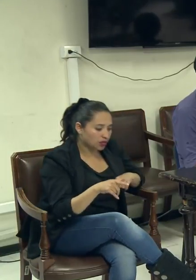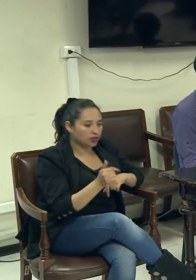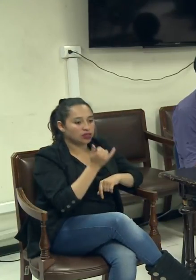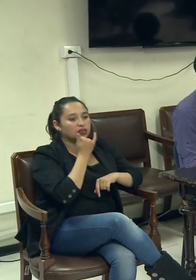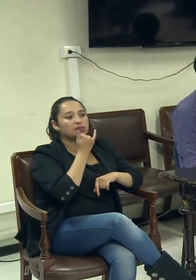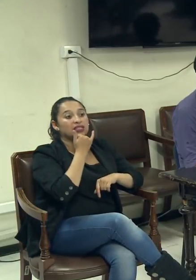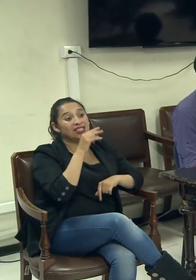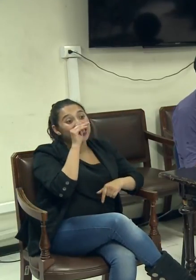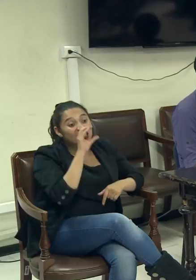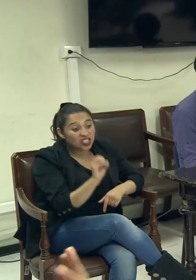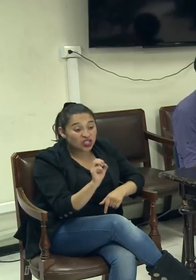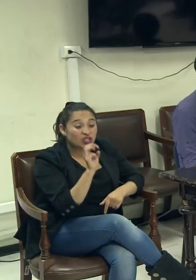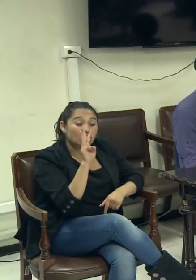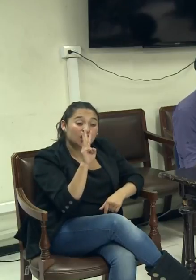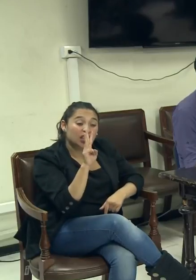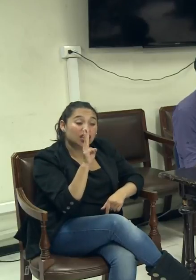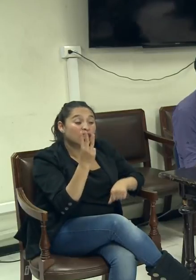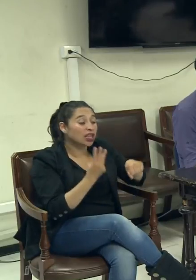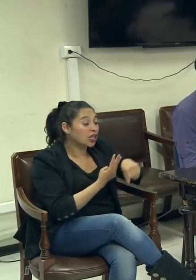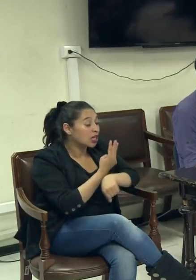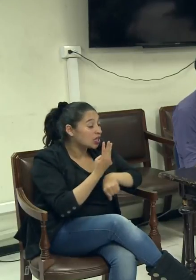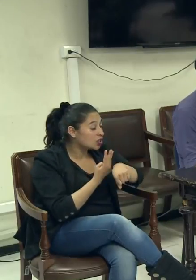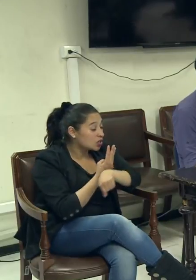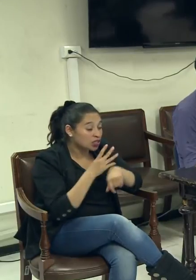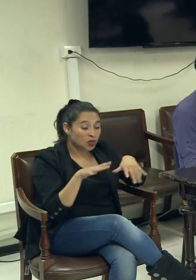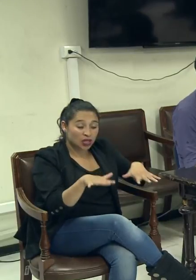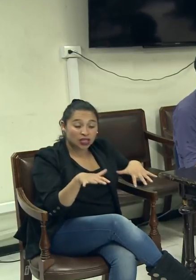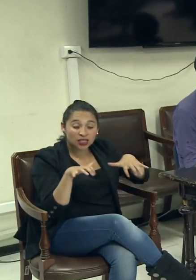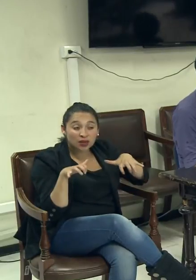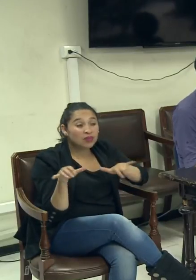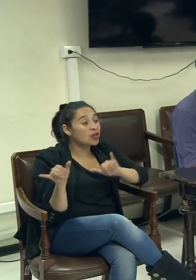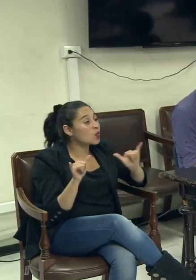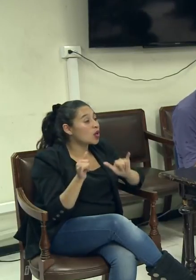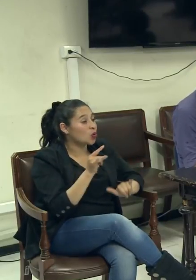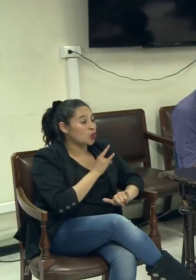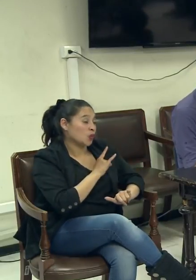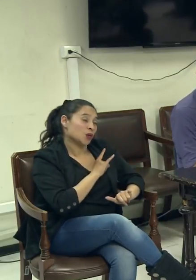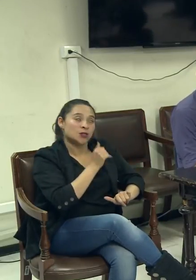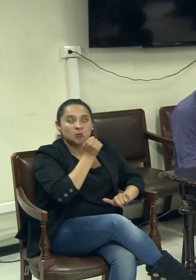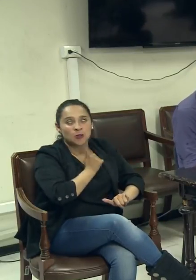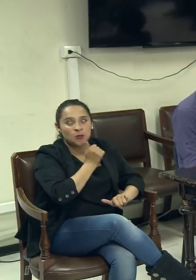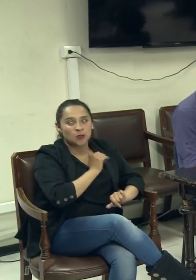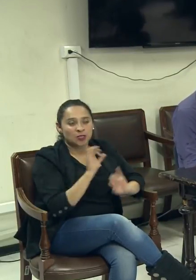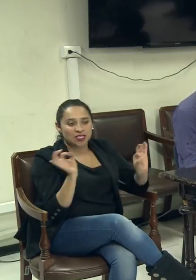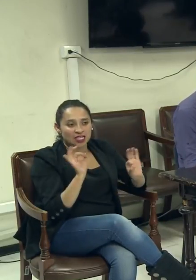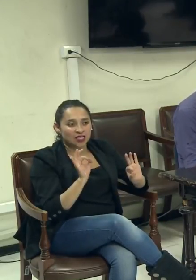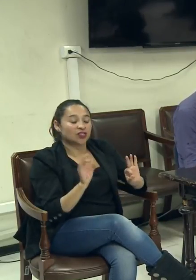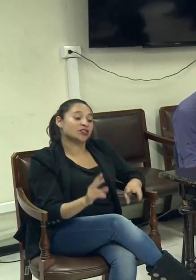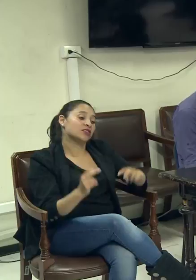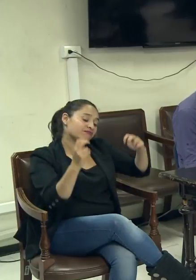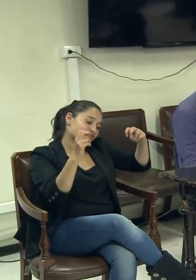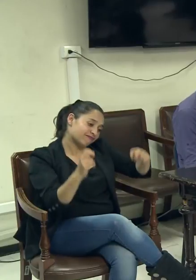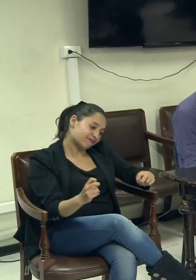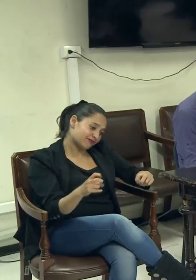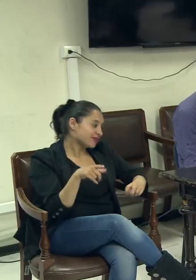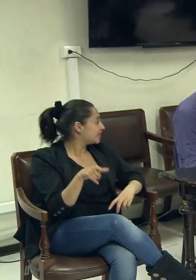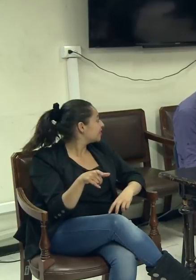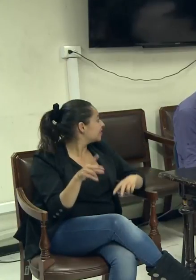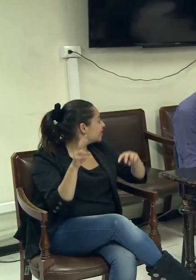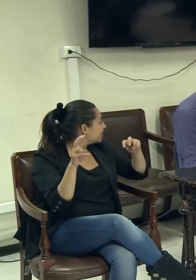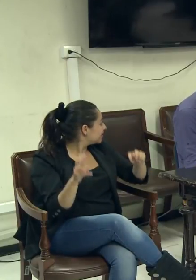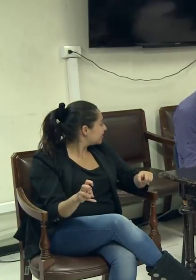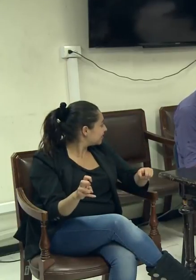asamblea continua, tampoco son universitarios, ¿no? Entonces fue muy, muy interesante,